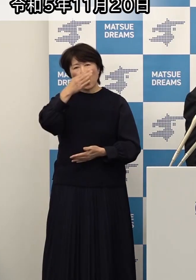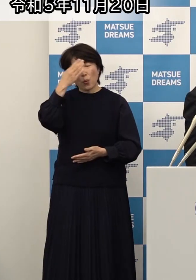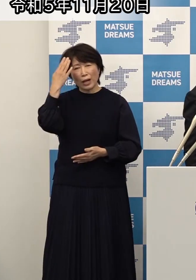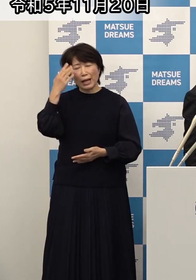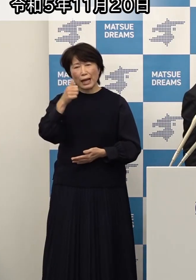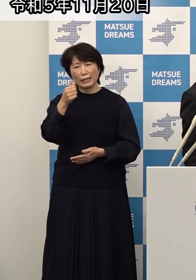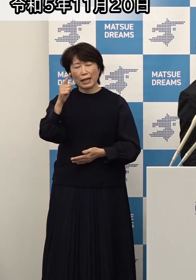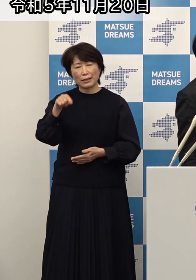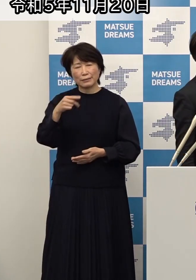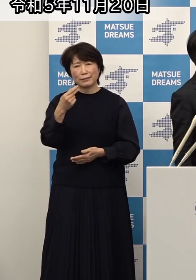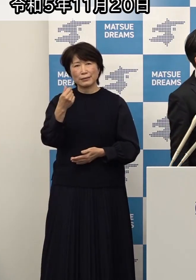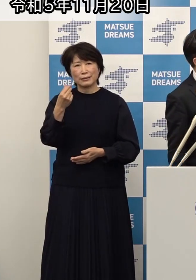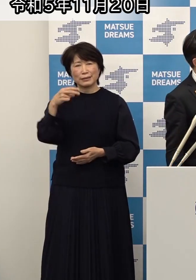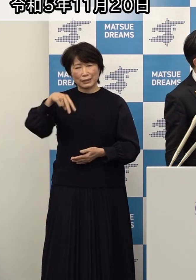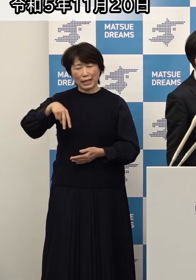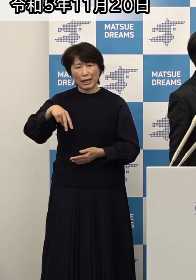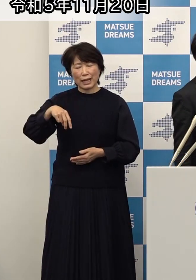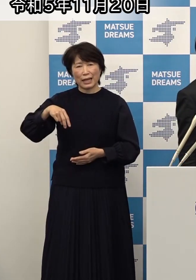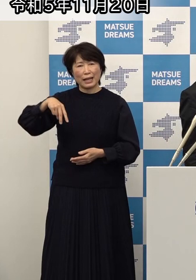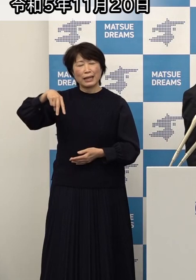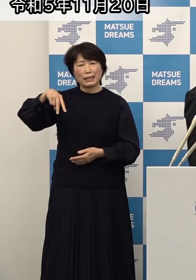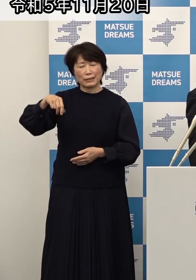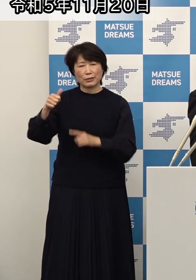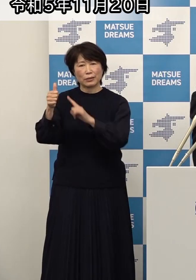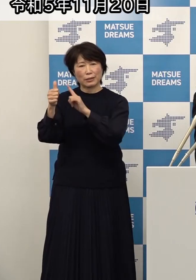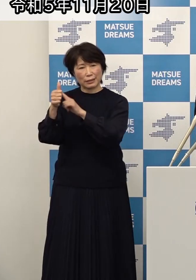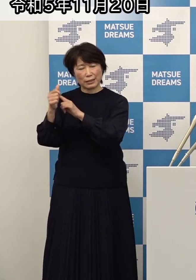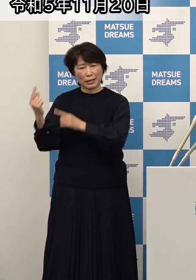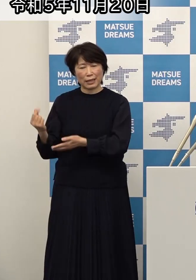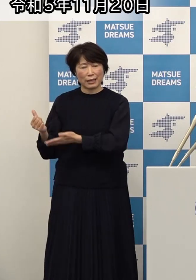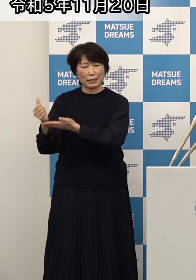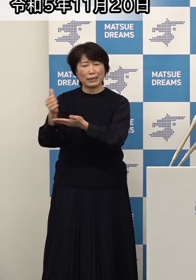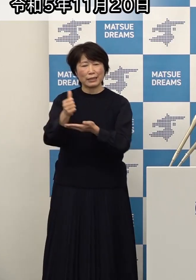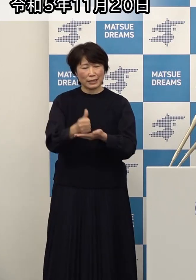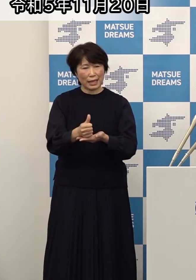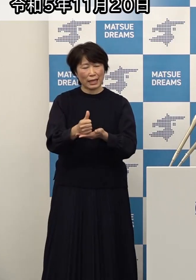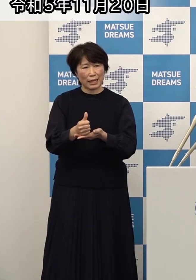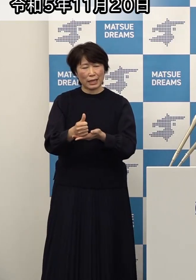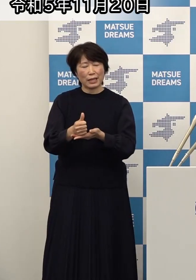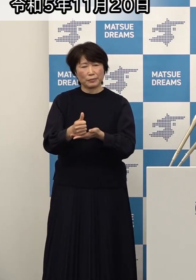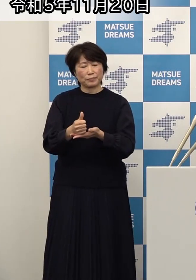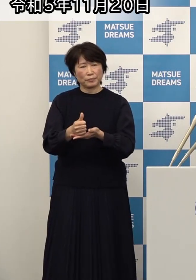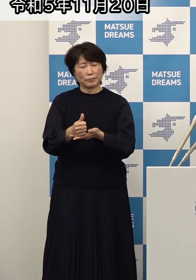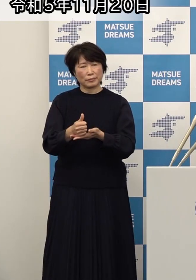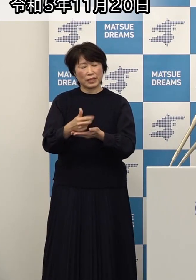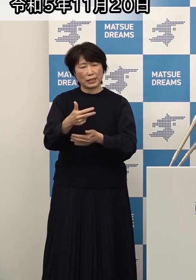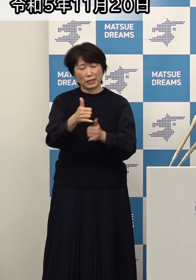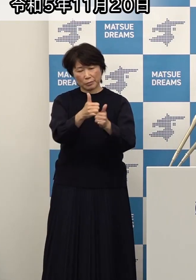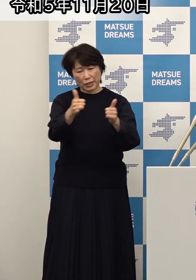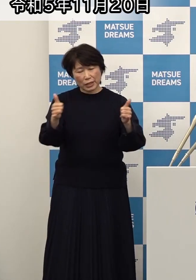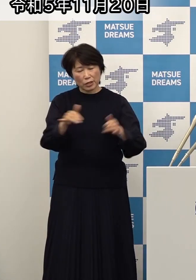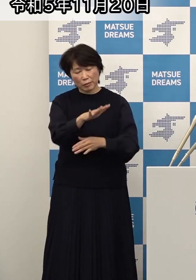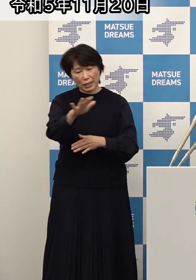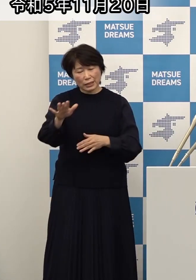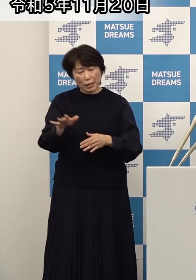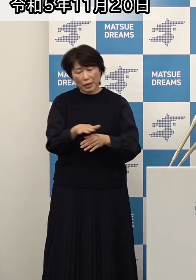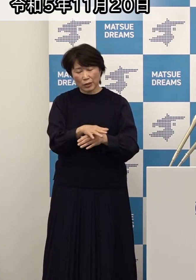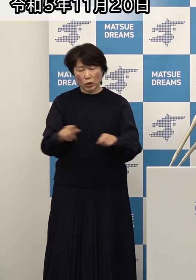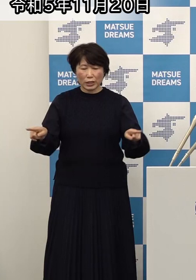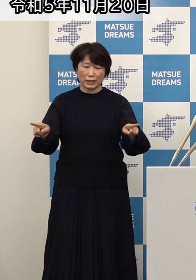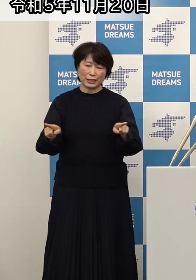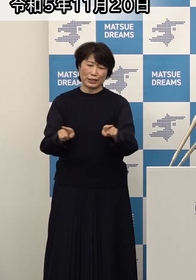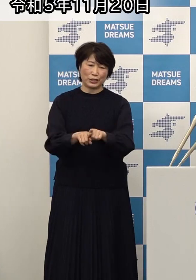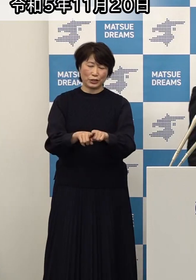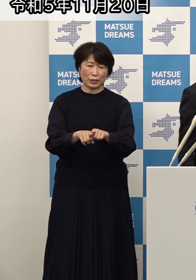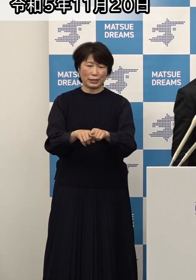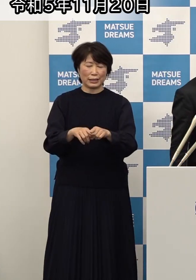真嗣さんがですね、来ていただきまして、市民参加型のワークショップを開催いたします。これはお子さんが対象となっ